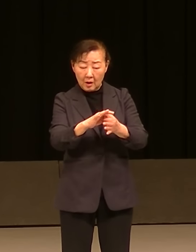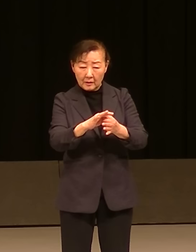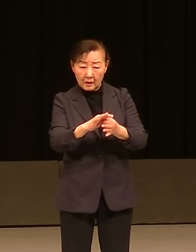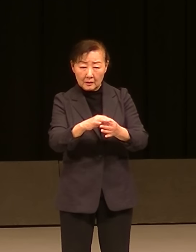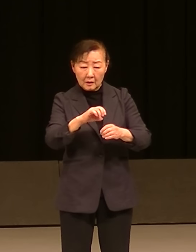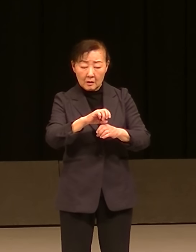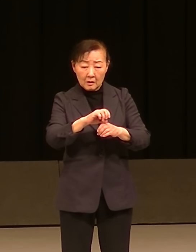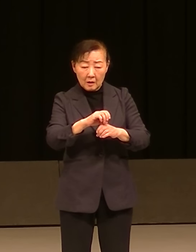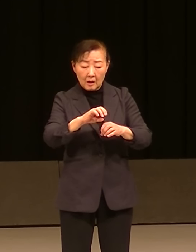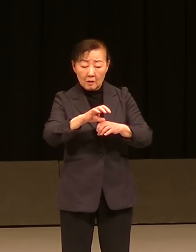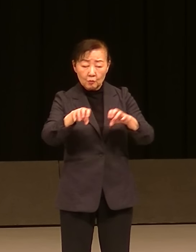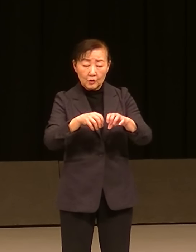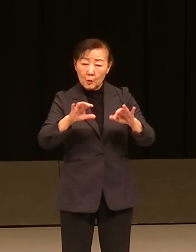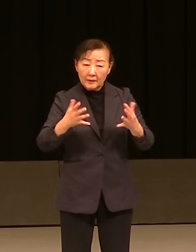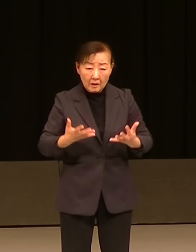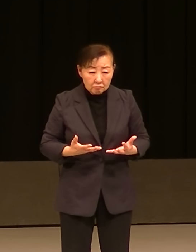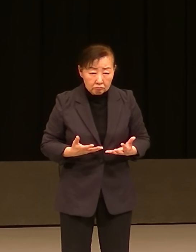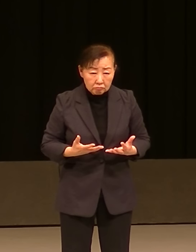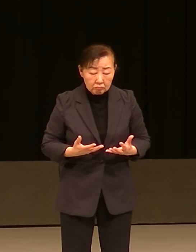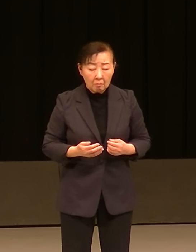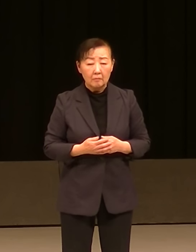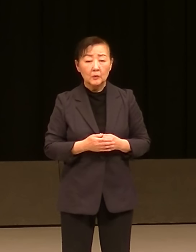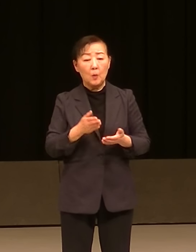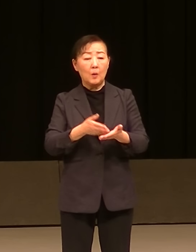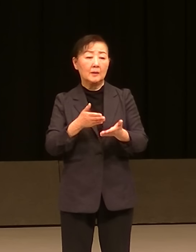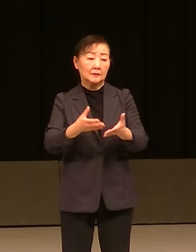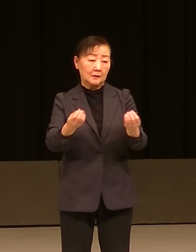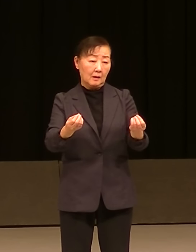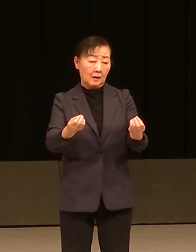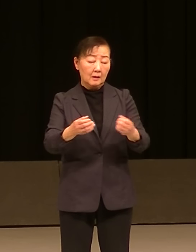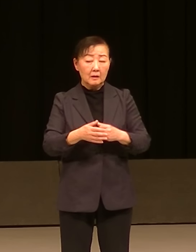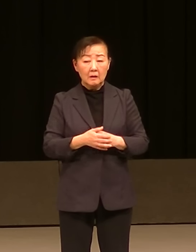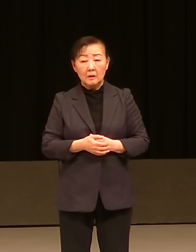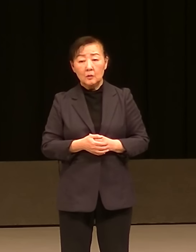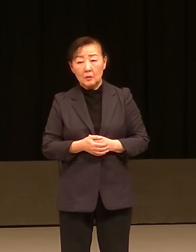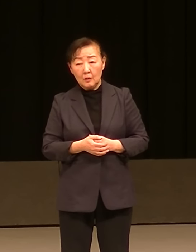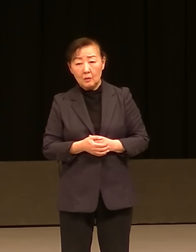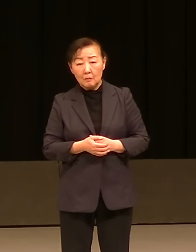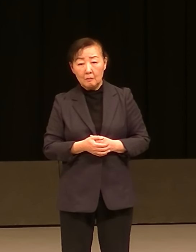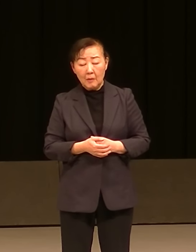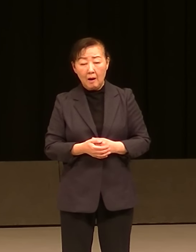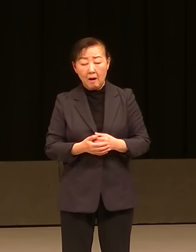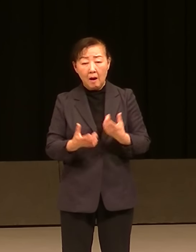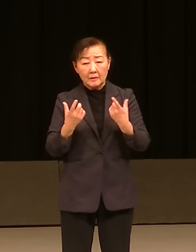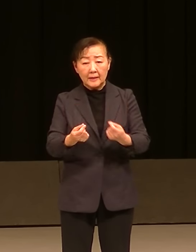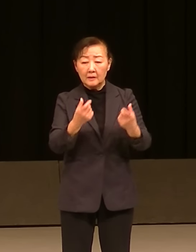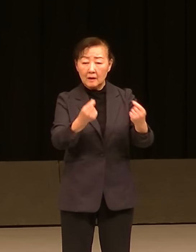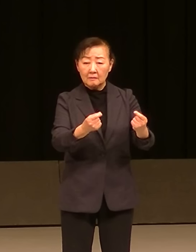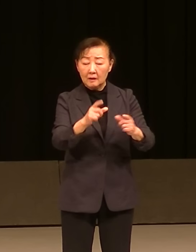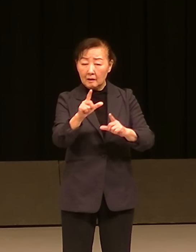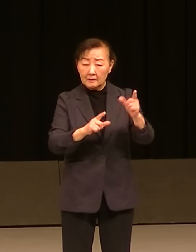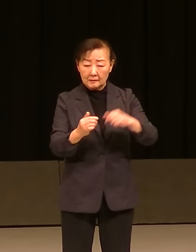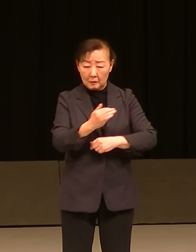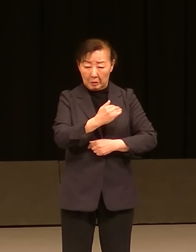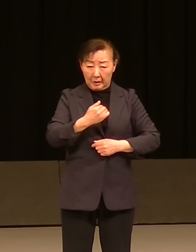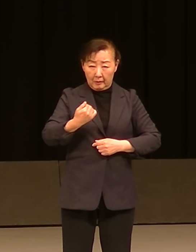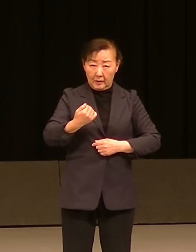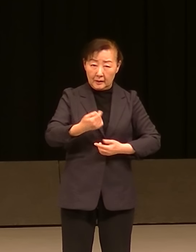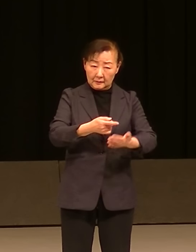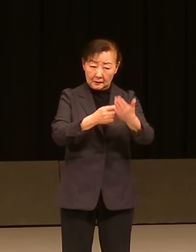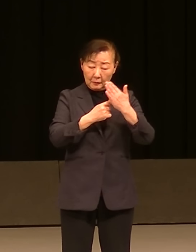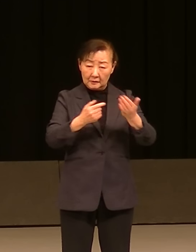ないということを申し上げていましたが、それをですね非常にこの的確な形で、我々に示